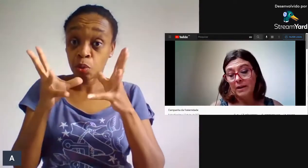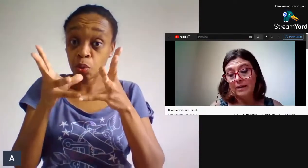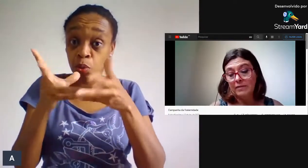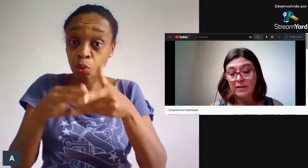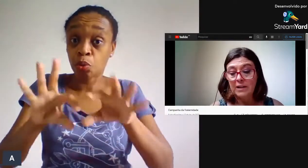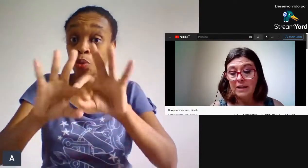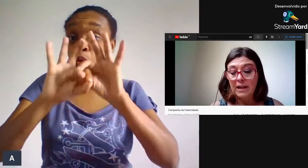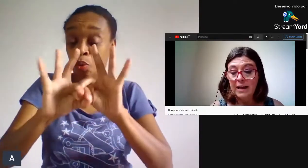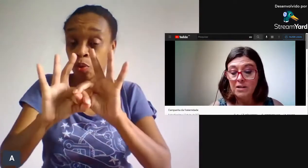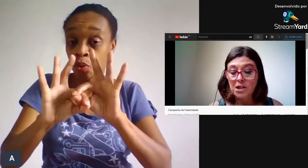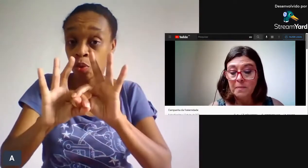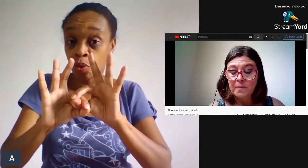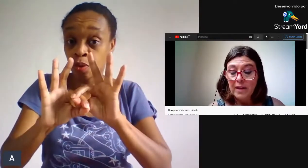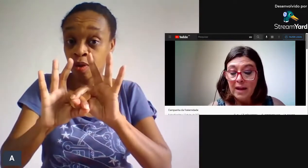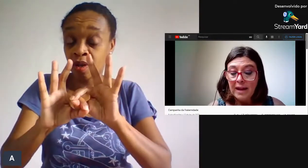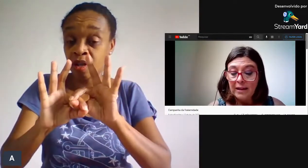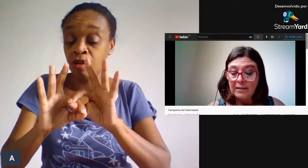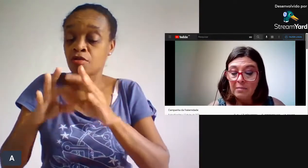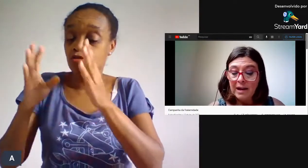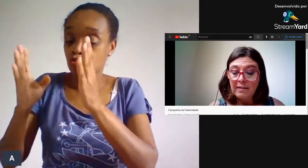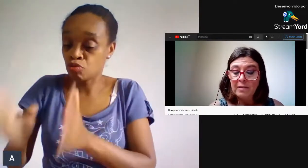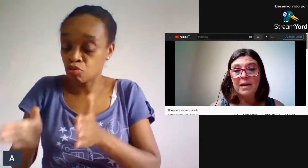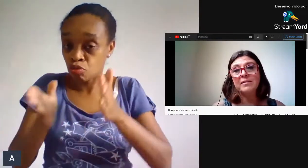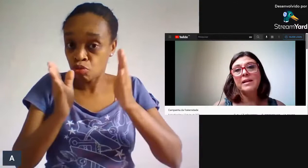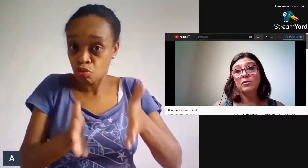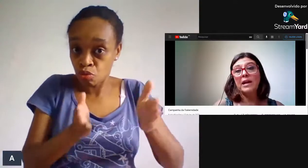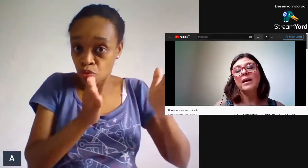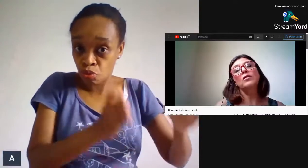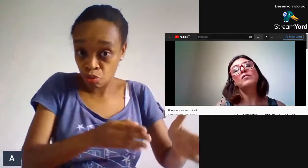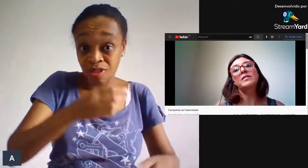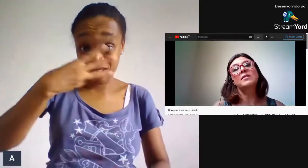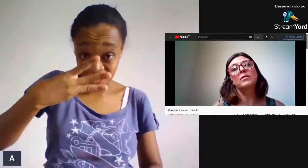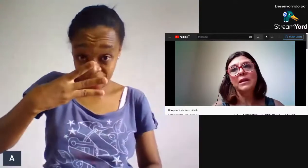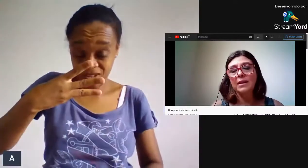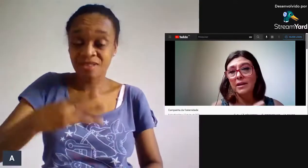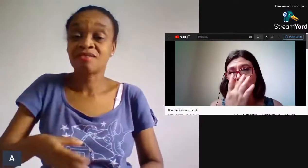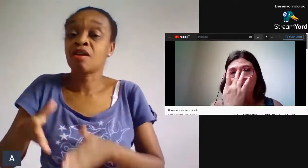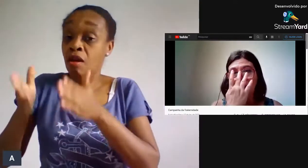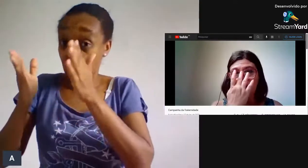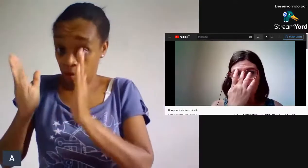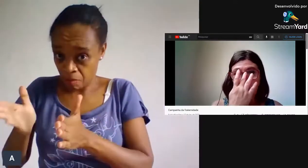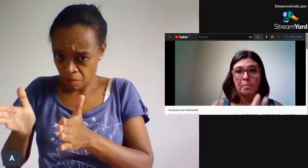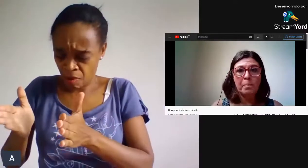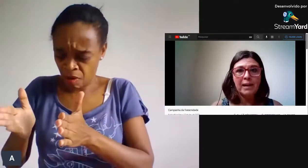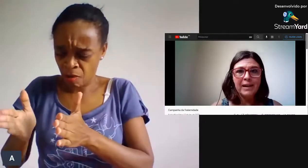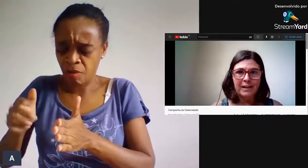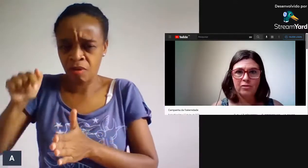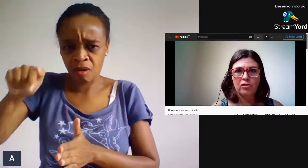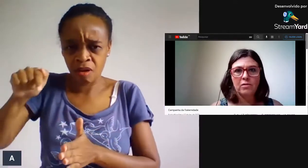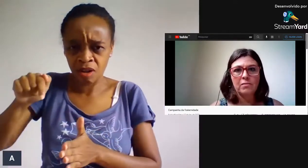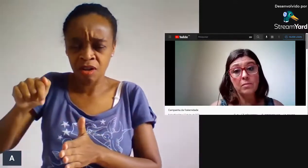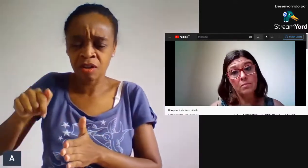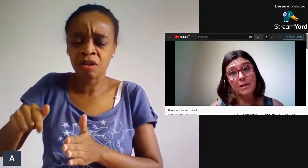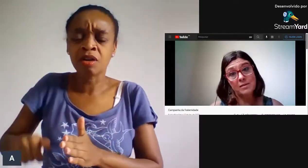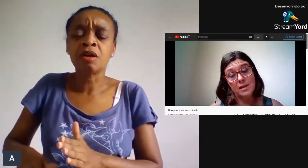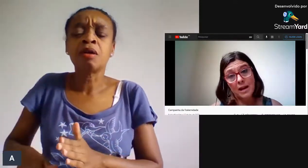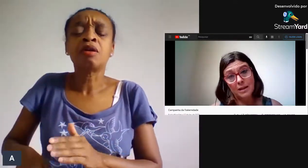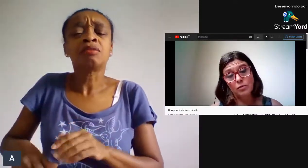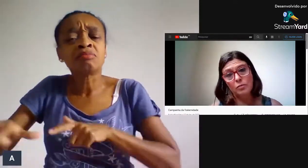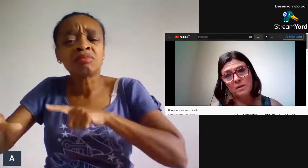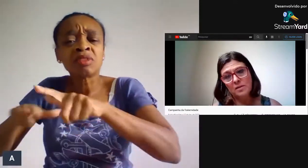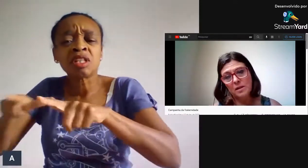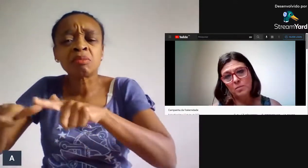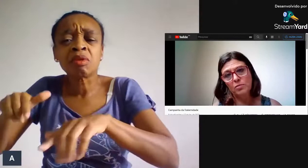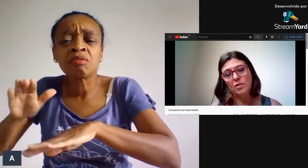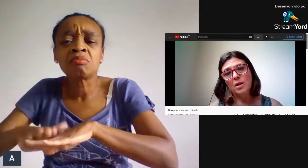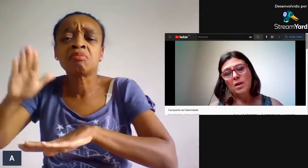anos, a campanha da fraternidade, ela trabalhava mais dentro da renovação da igreja pela igreja,